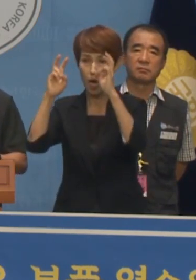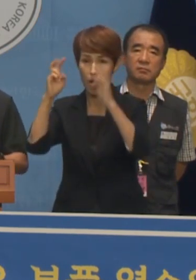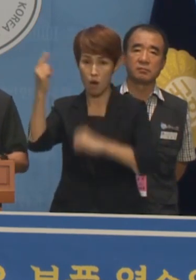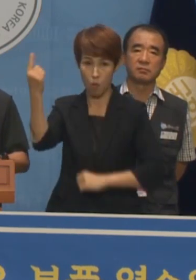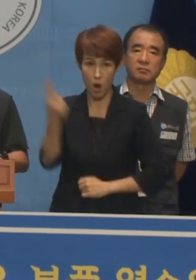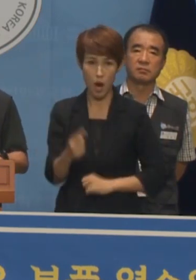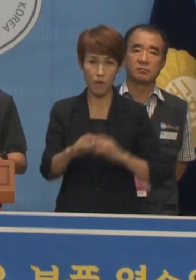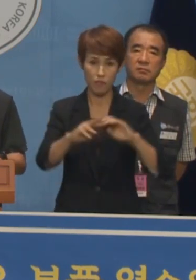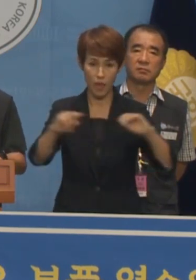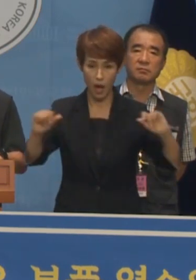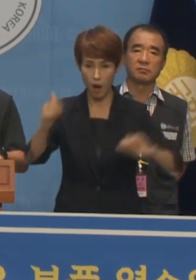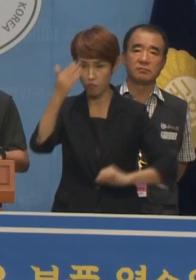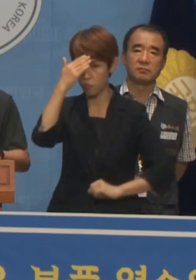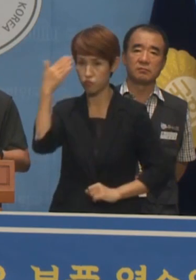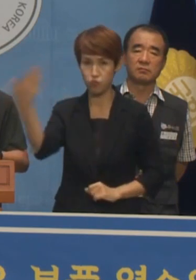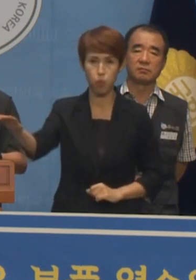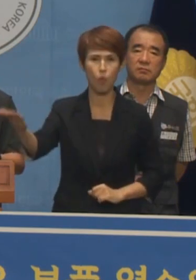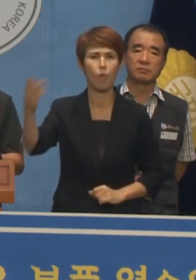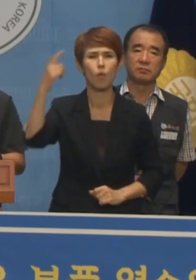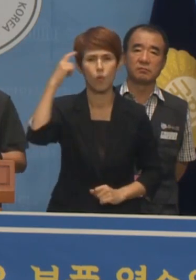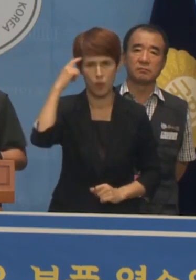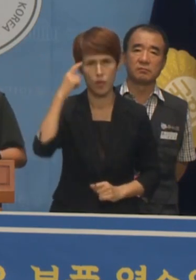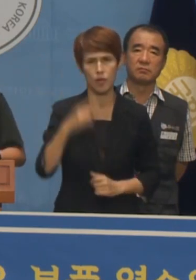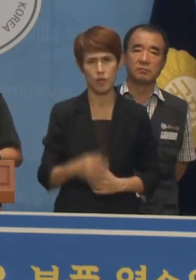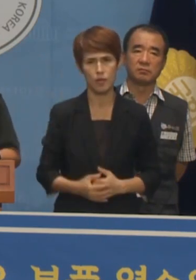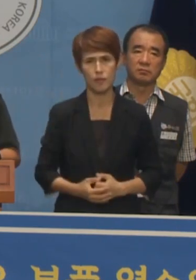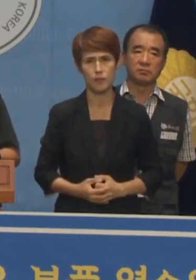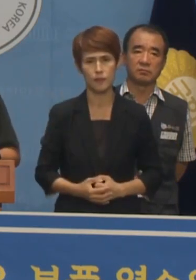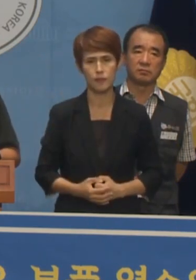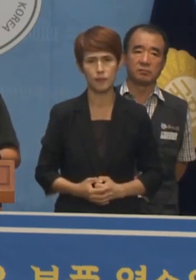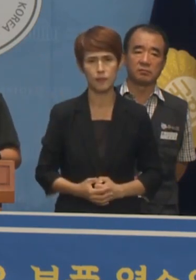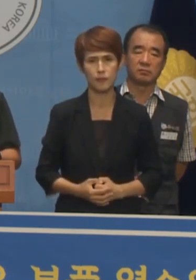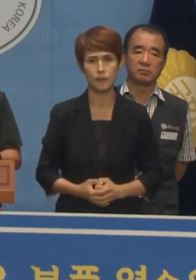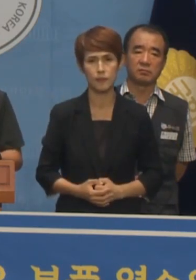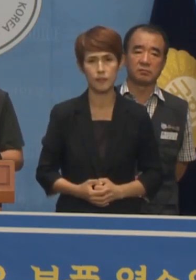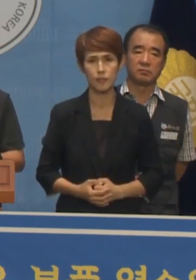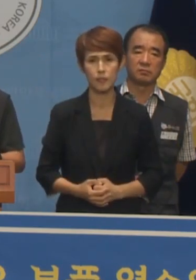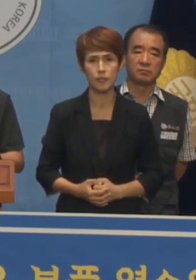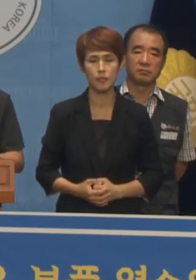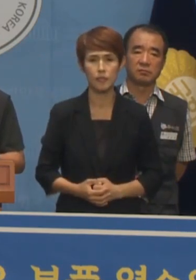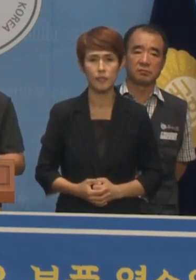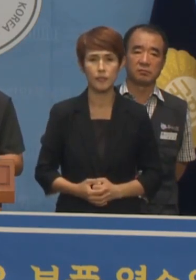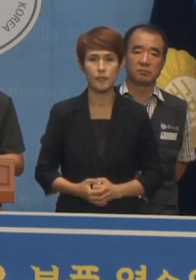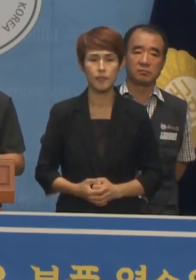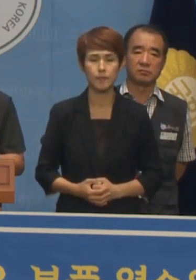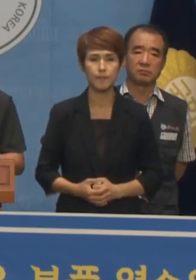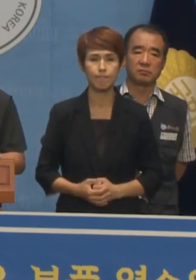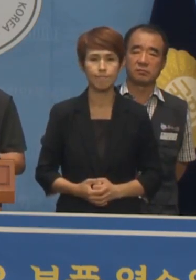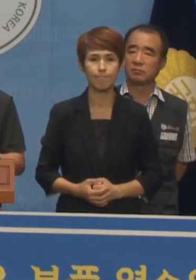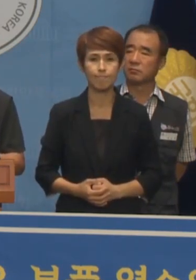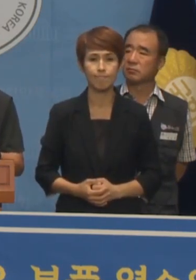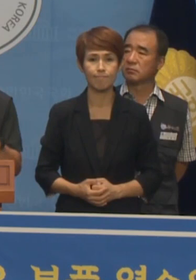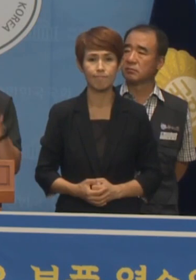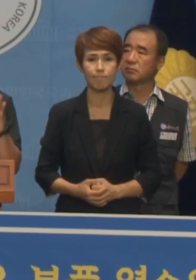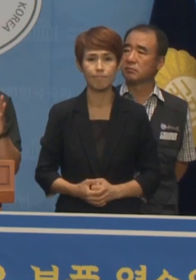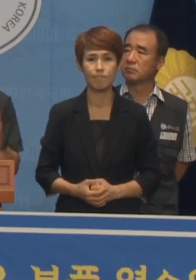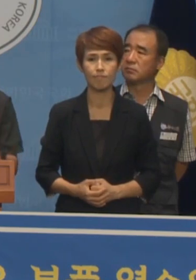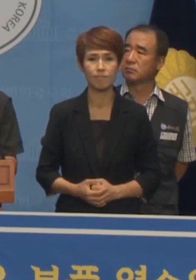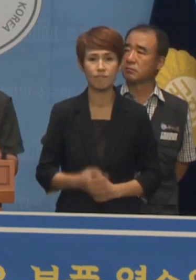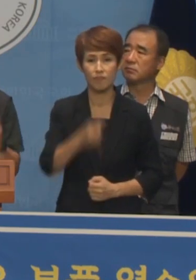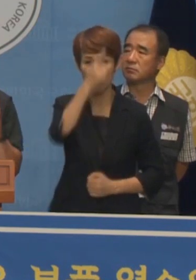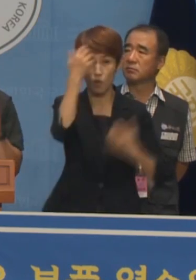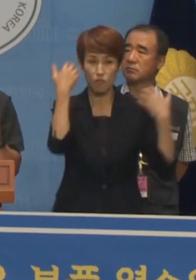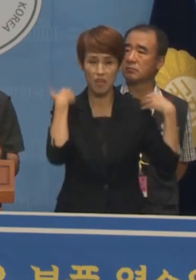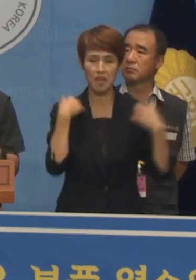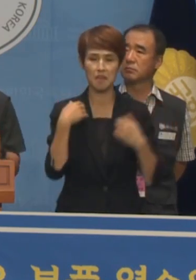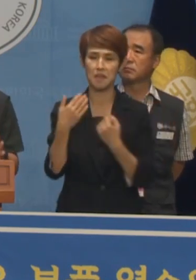수만 평의 땅을 무상으로 제공하는 이유가 도대체 뭘까라고 생각합니까? 저는 이렇게 생각합니다. 이렇게 국가가